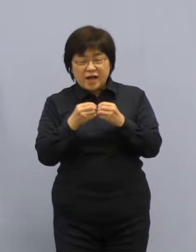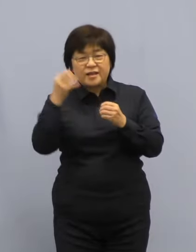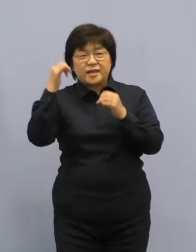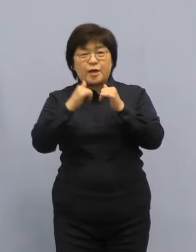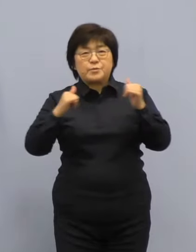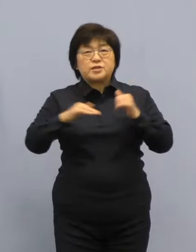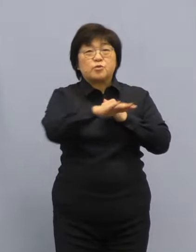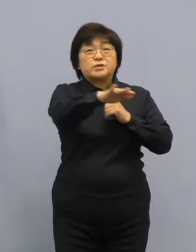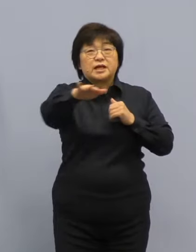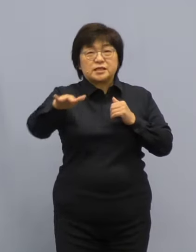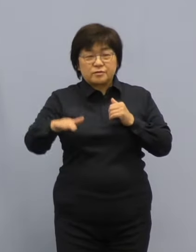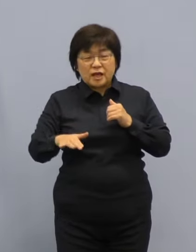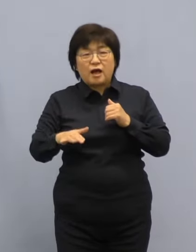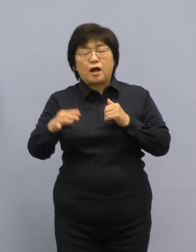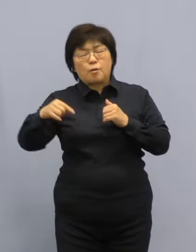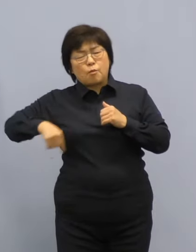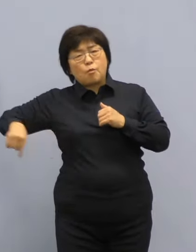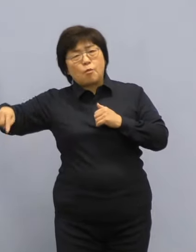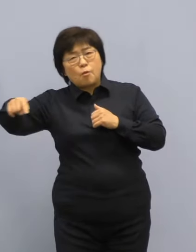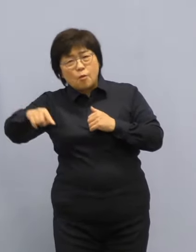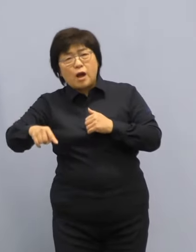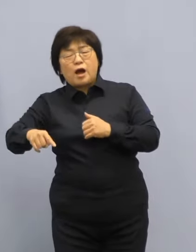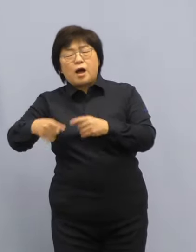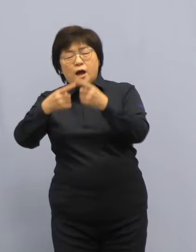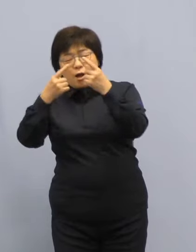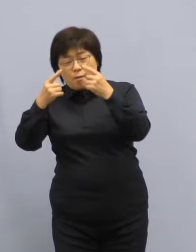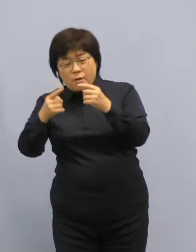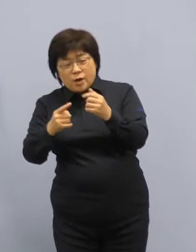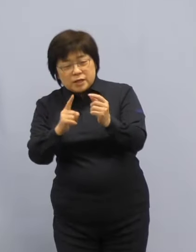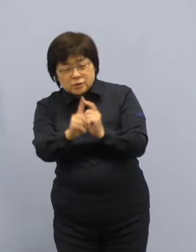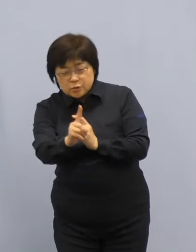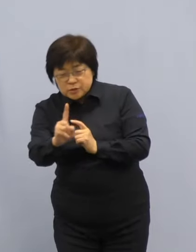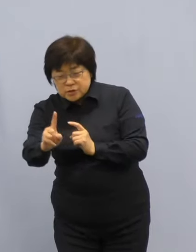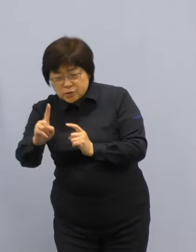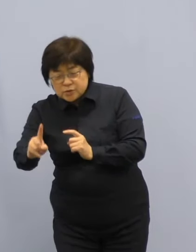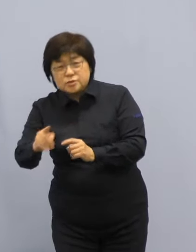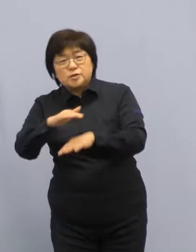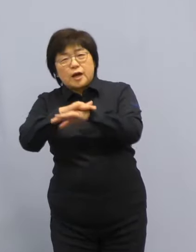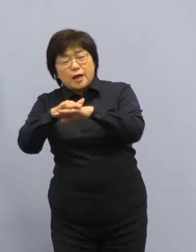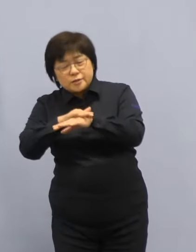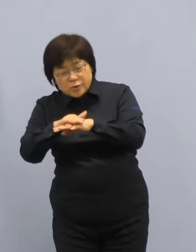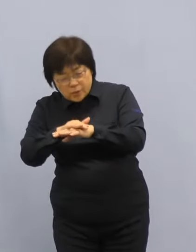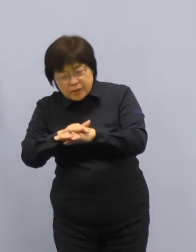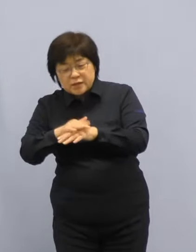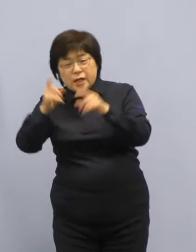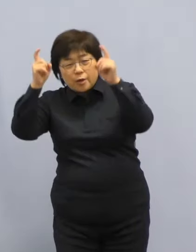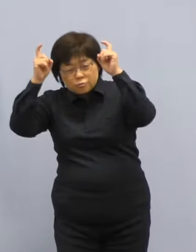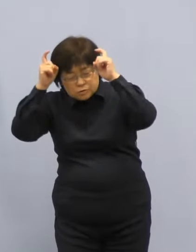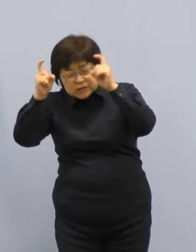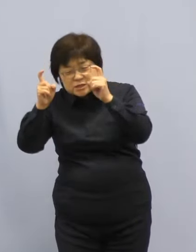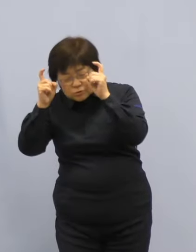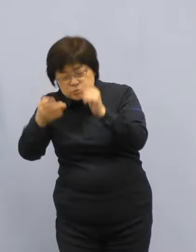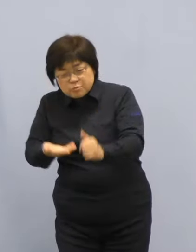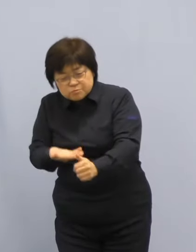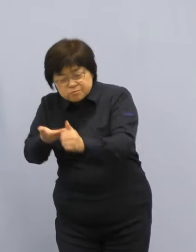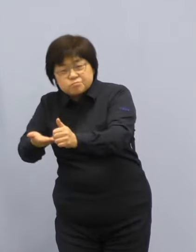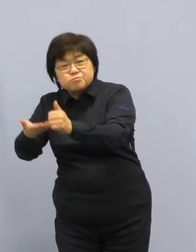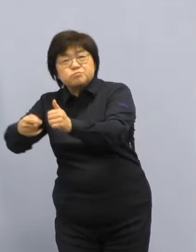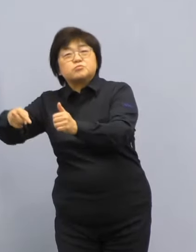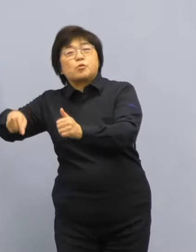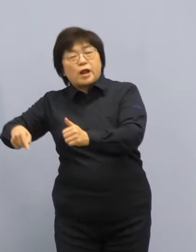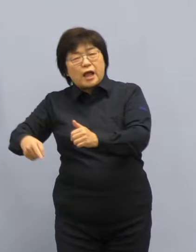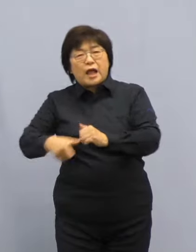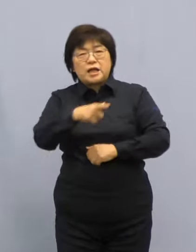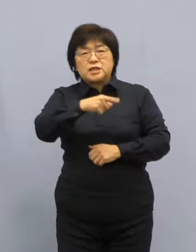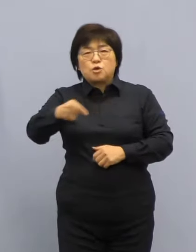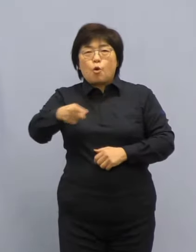内の生産者が本当に一頭一頭ですね愛情を込めて育てていただいた長崎和牛、日本一の